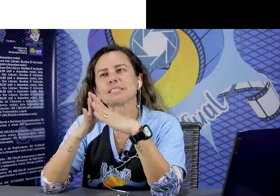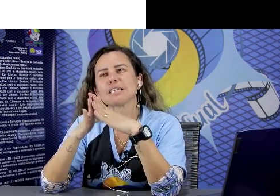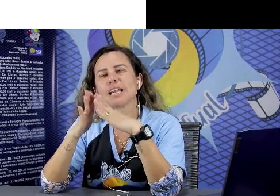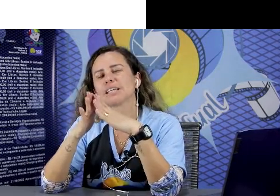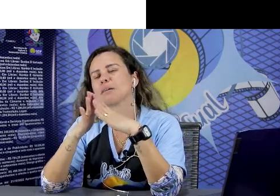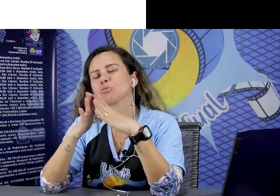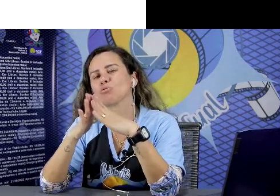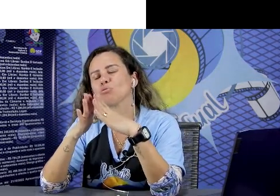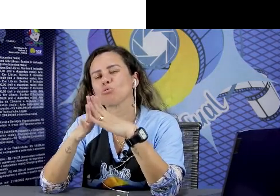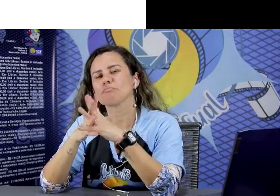será que está para o surdo? O